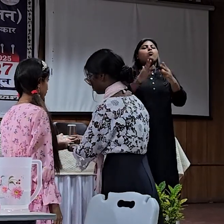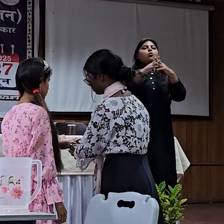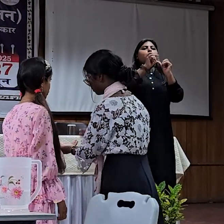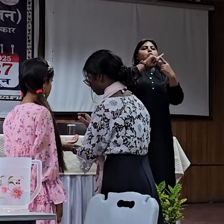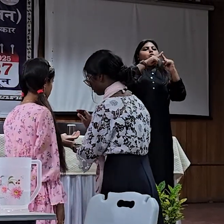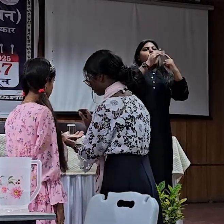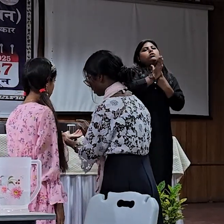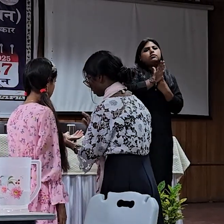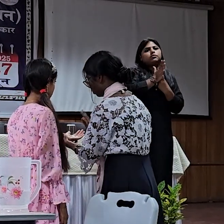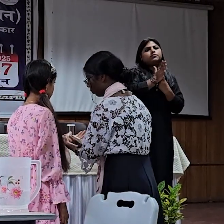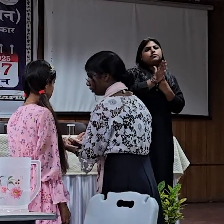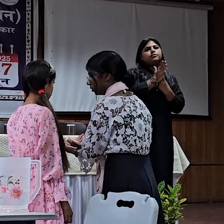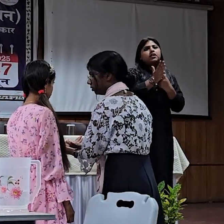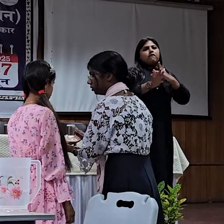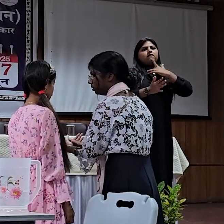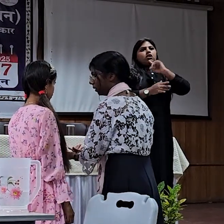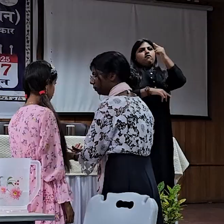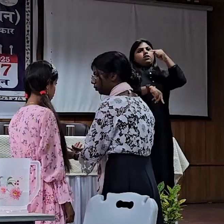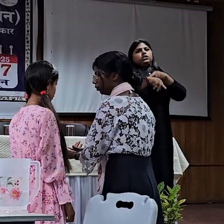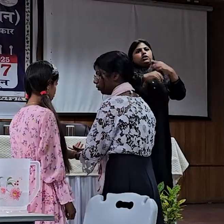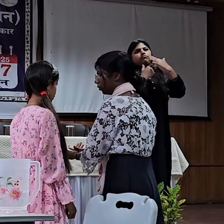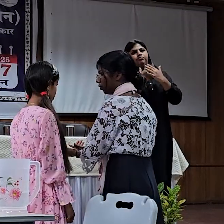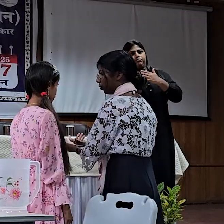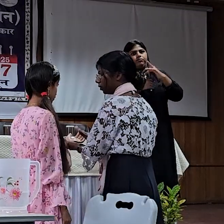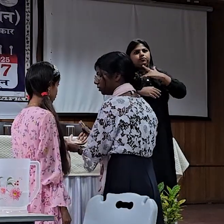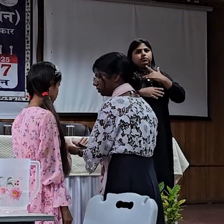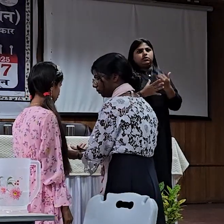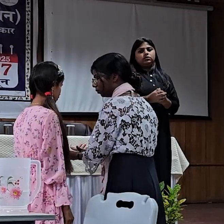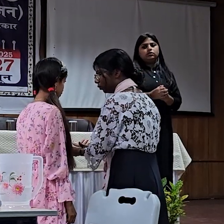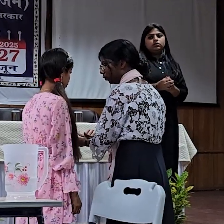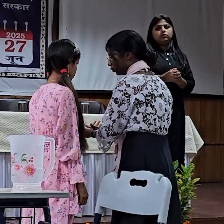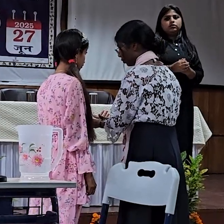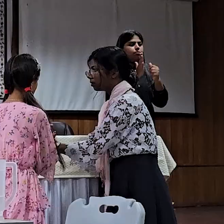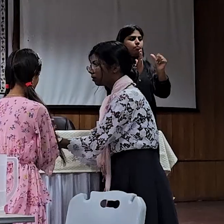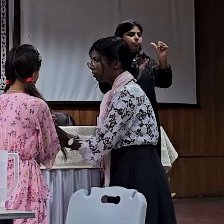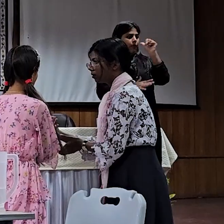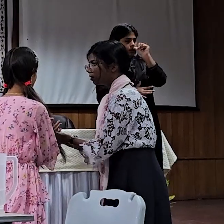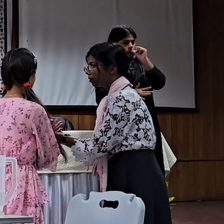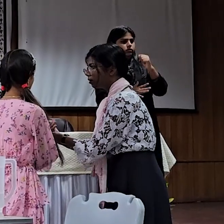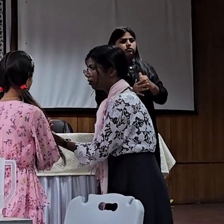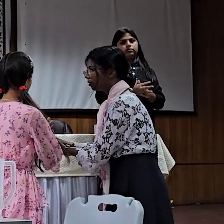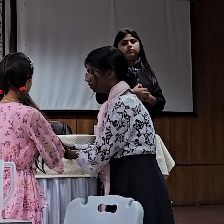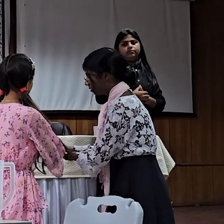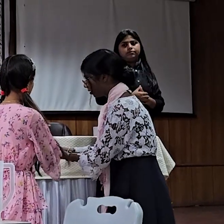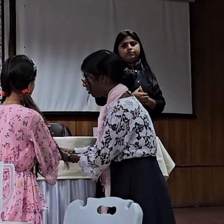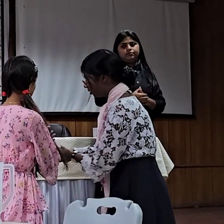मानो